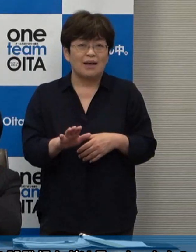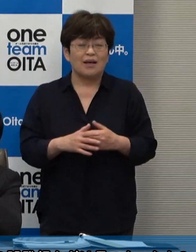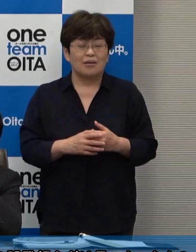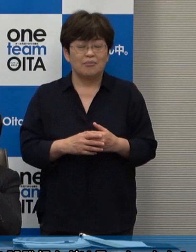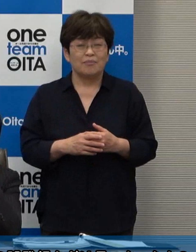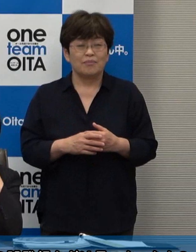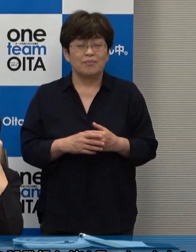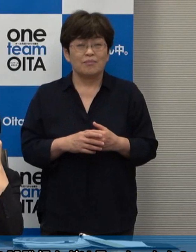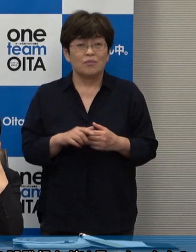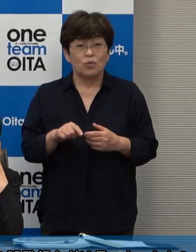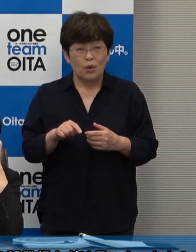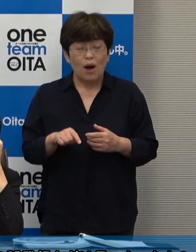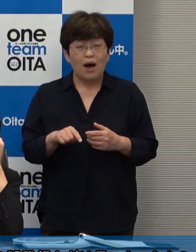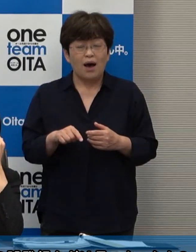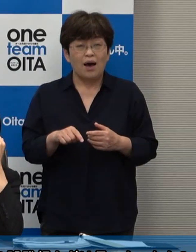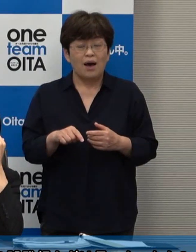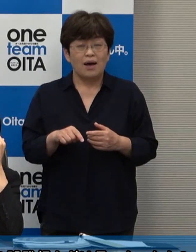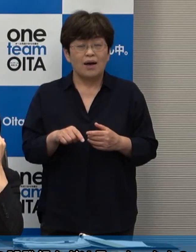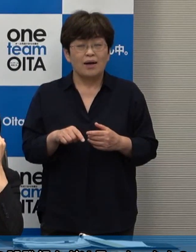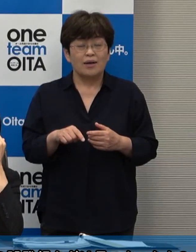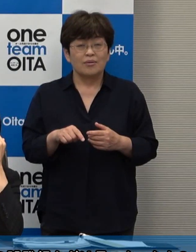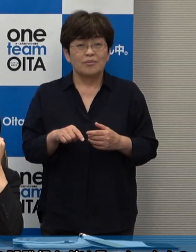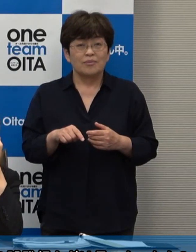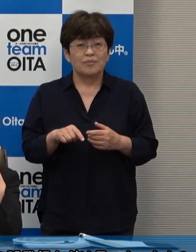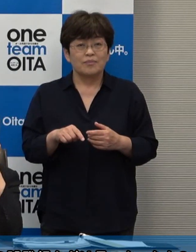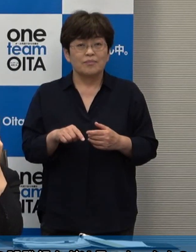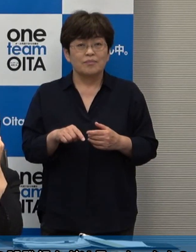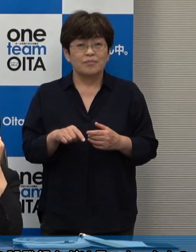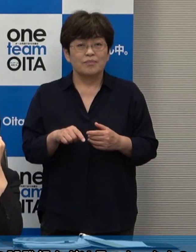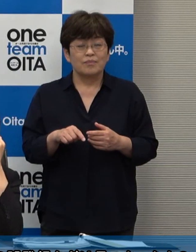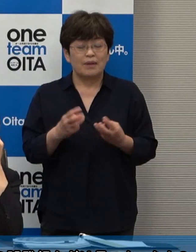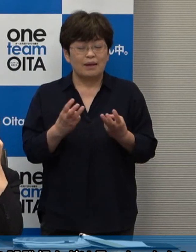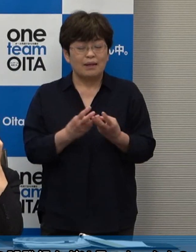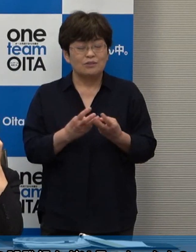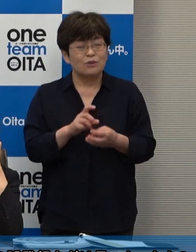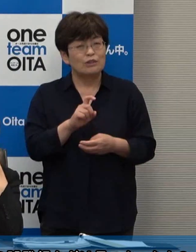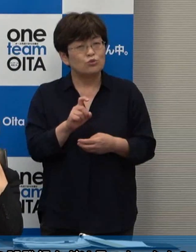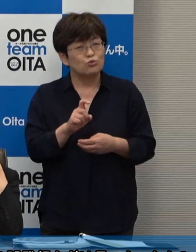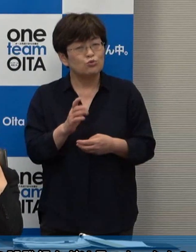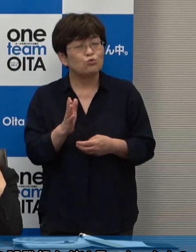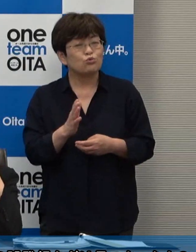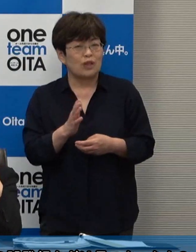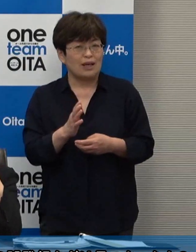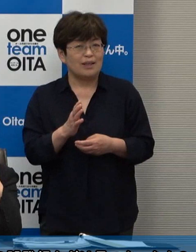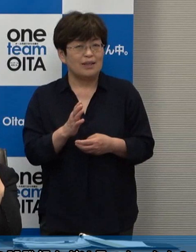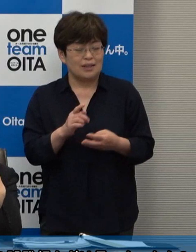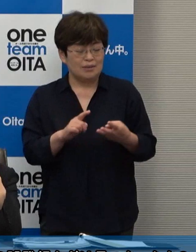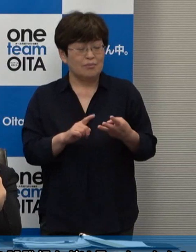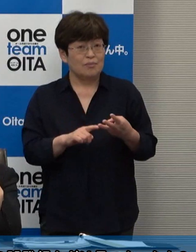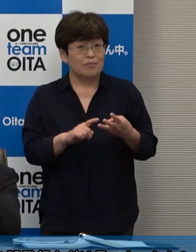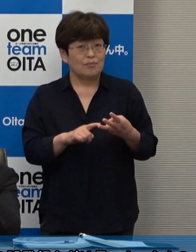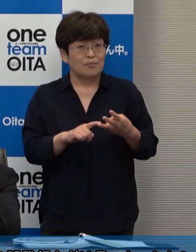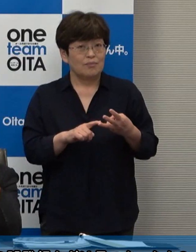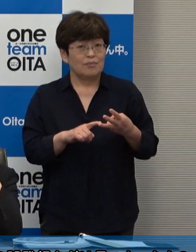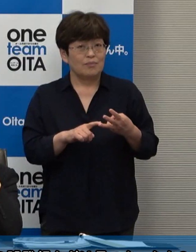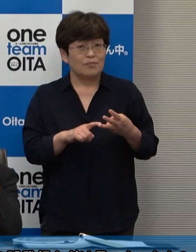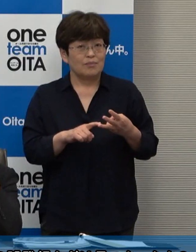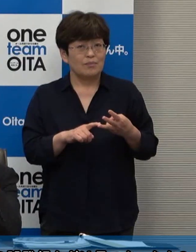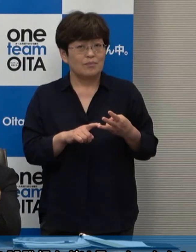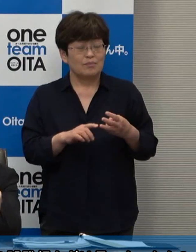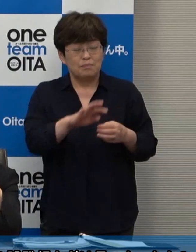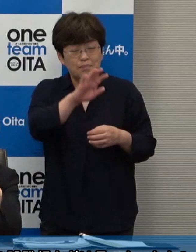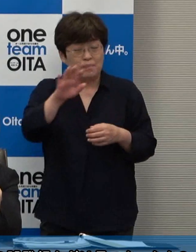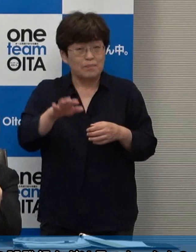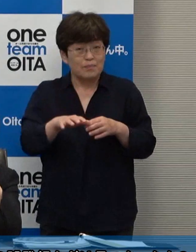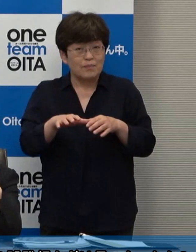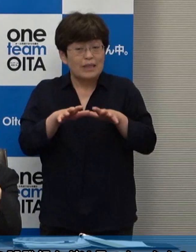が出てきたとか、これがまあ十数件。それからもう一個が政府の周知不足で